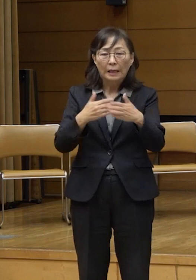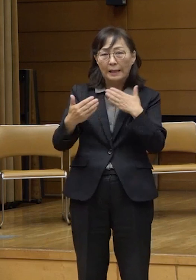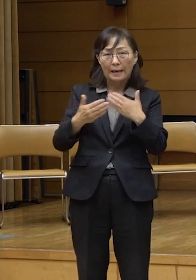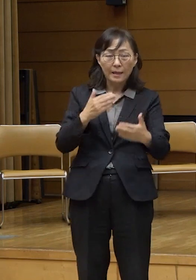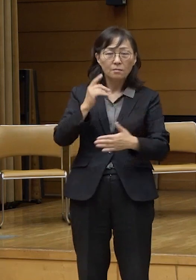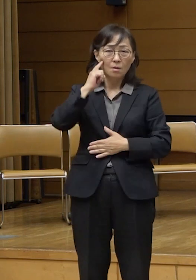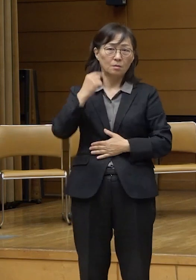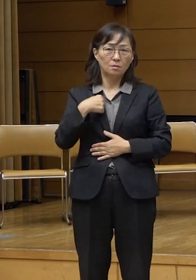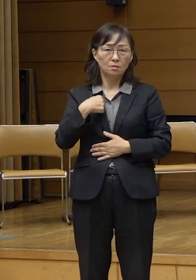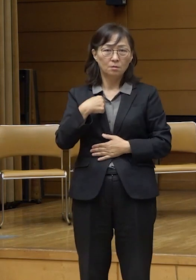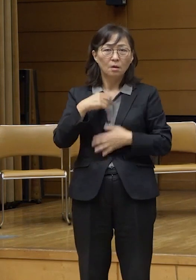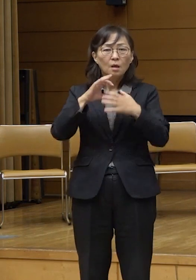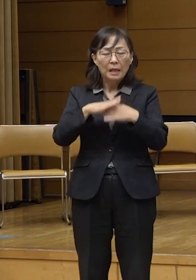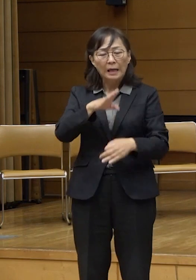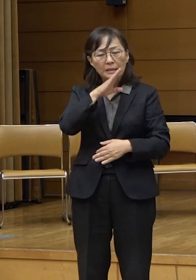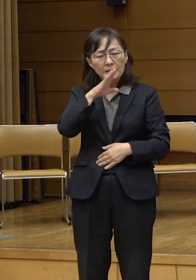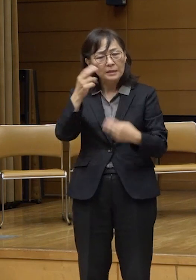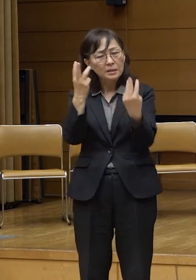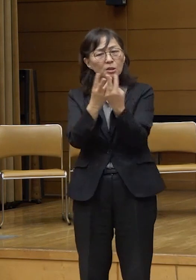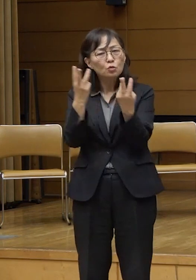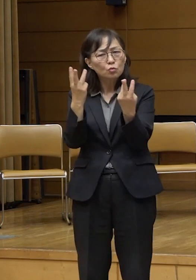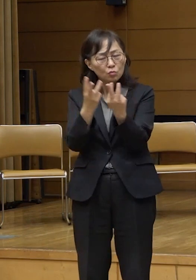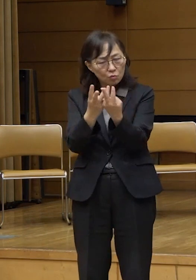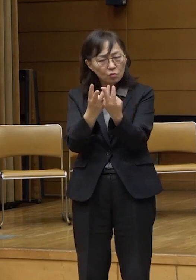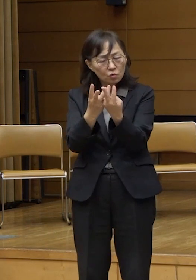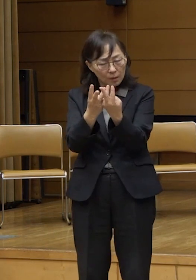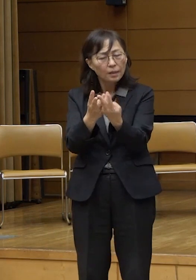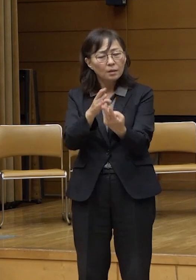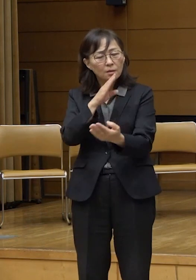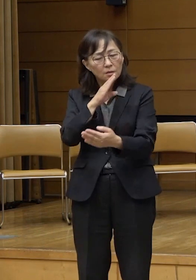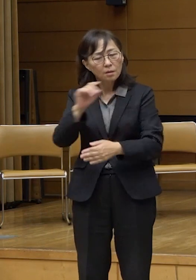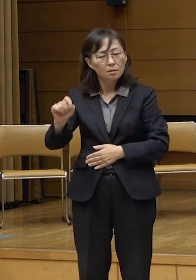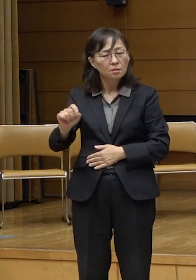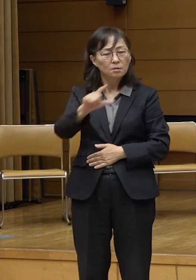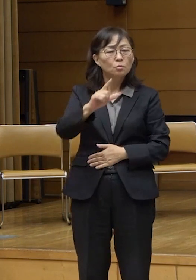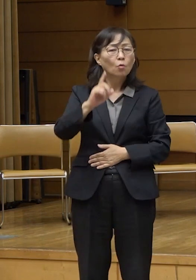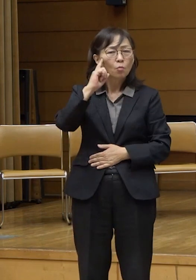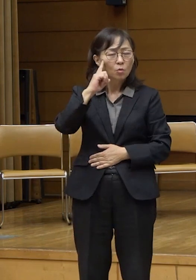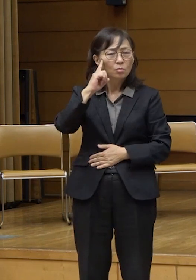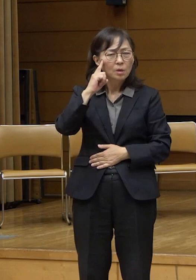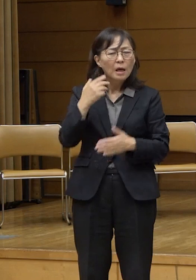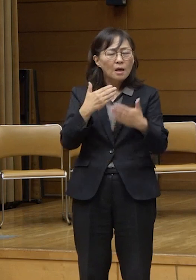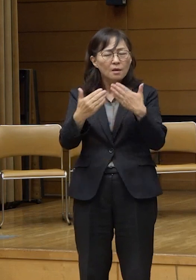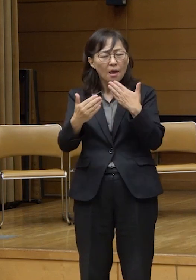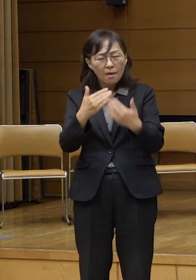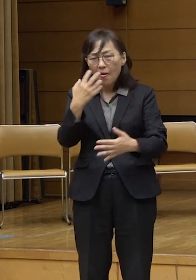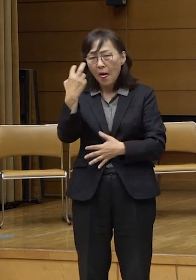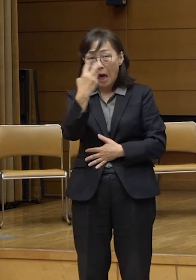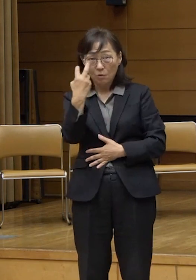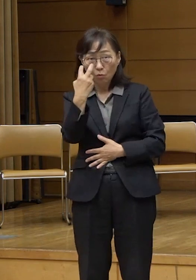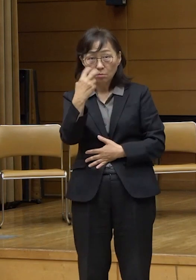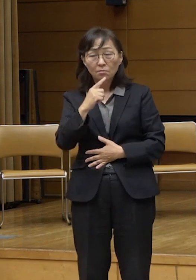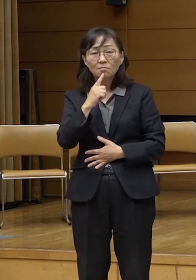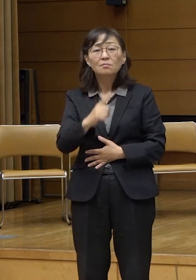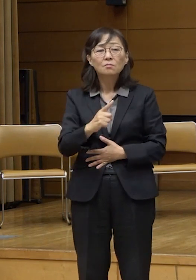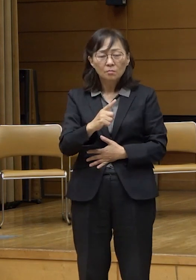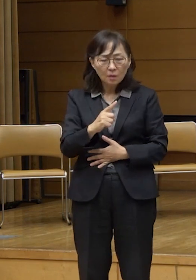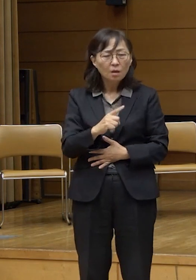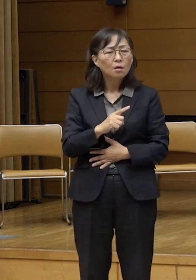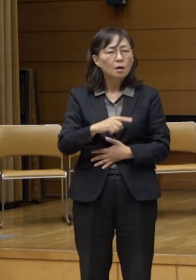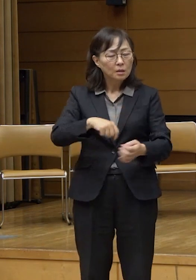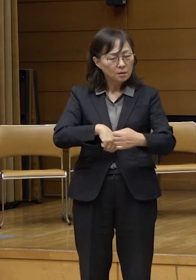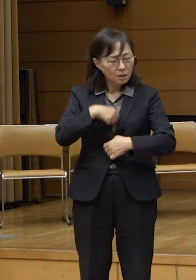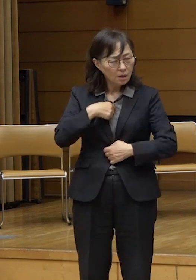ので、実数としてはもっと上がっている可能性はあると思います。定点観測の意味っていうのは、正確にその1つ、2